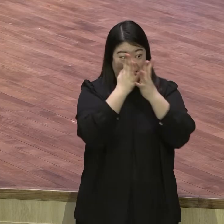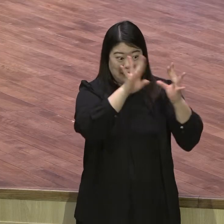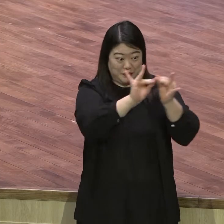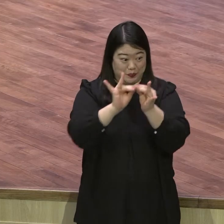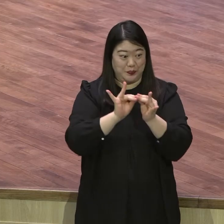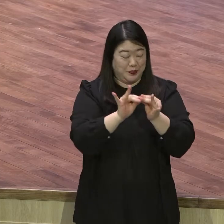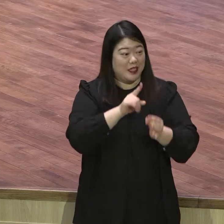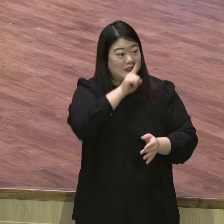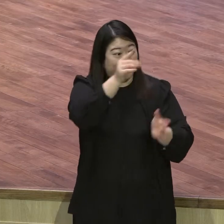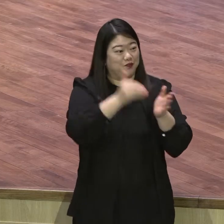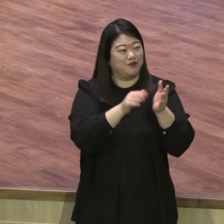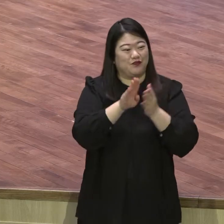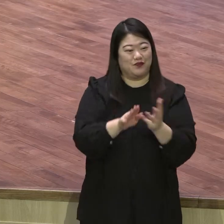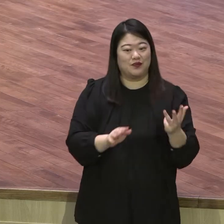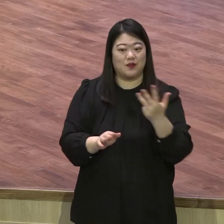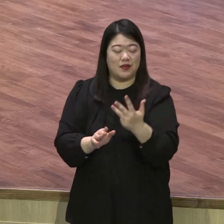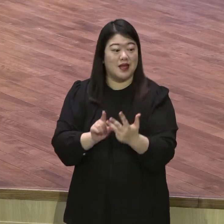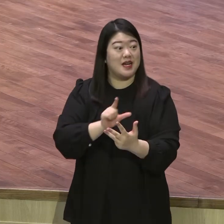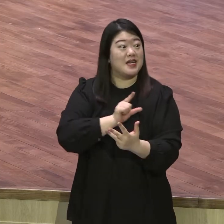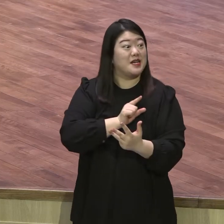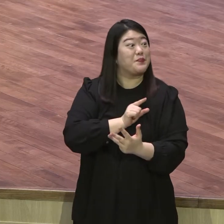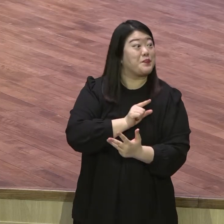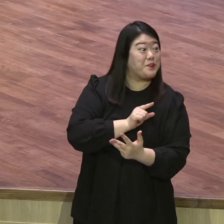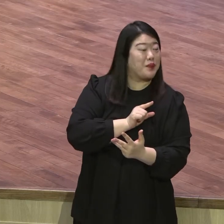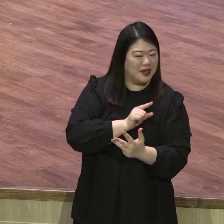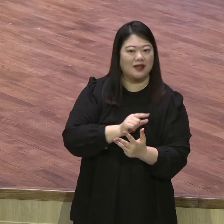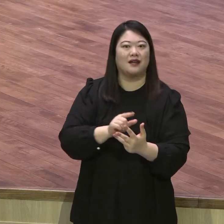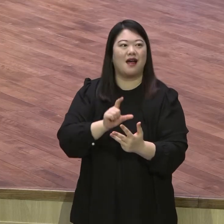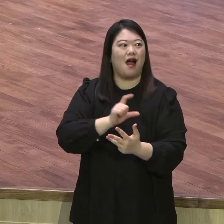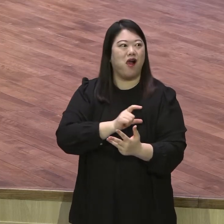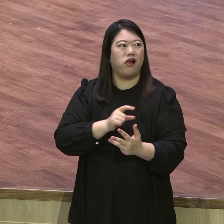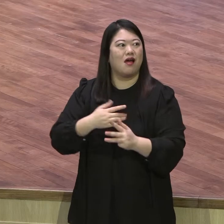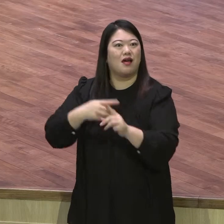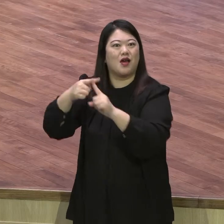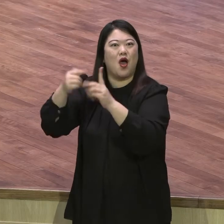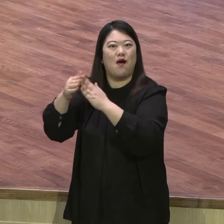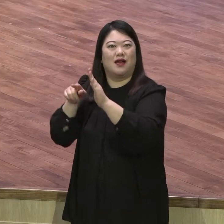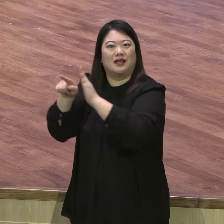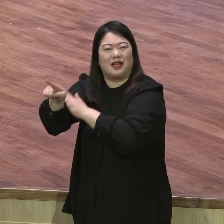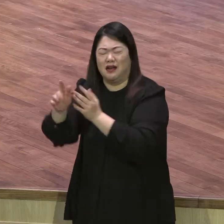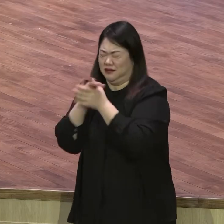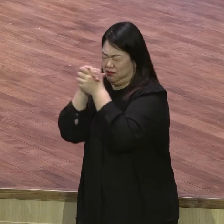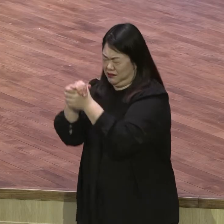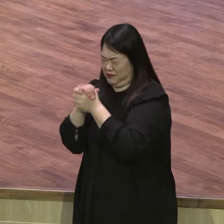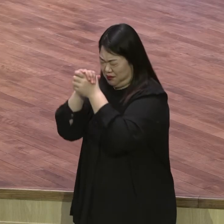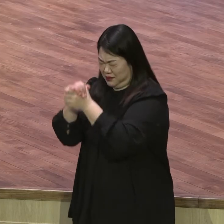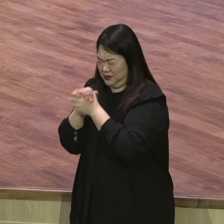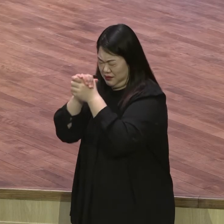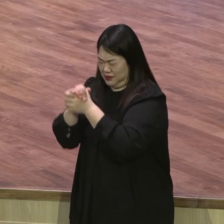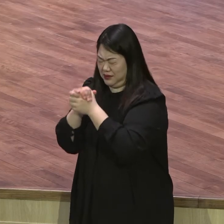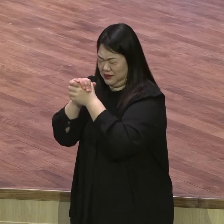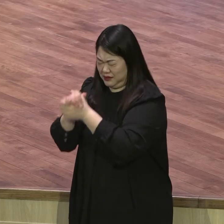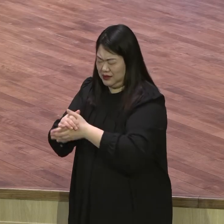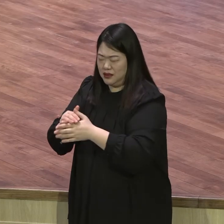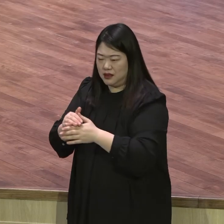영창이요. 허리끈 풀고 담요 한 장 가지고 연병장 집화! 서리꽃다 딱 대놓고.